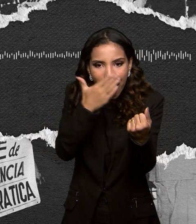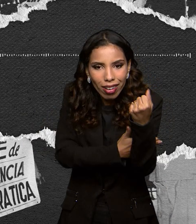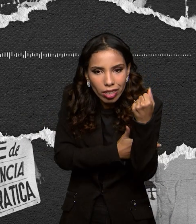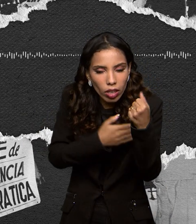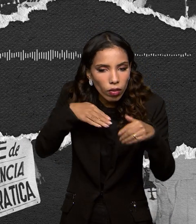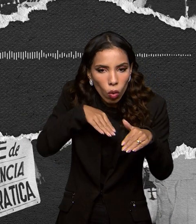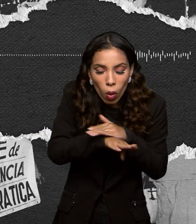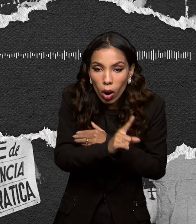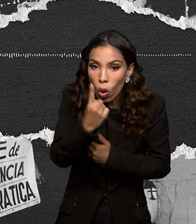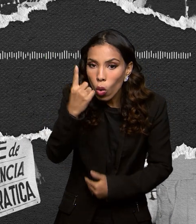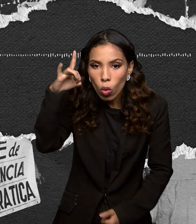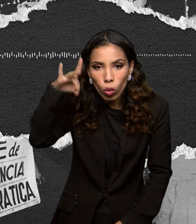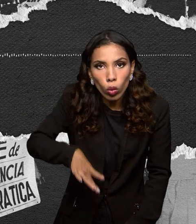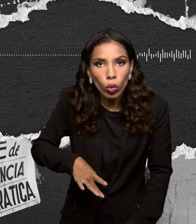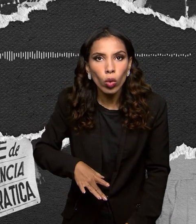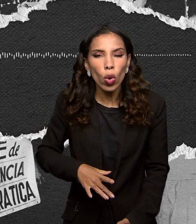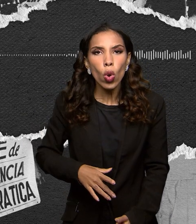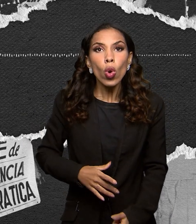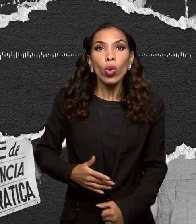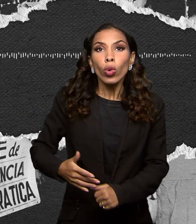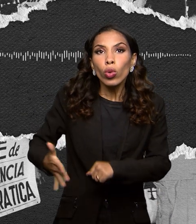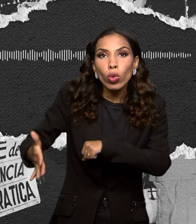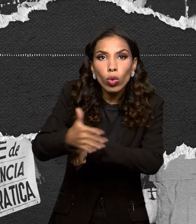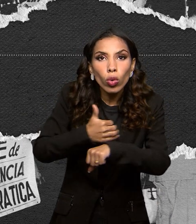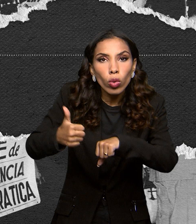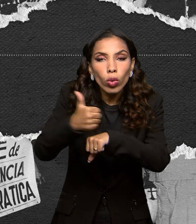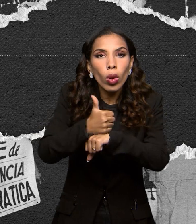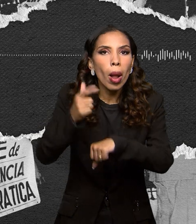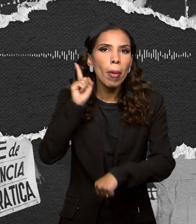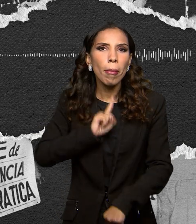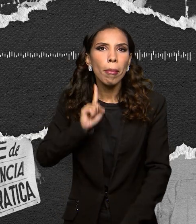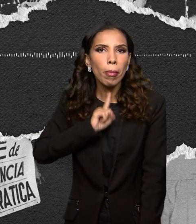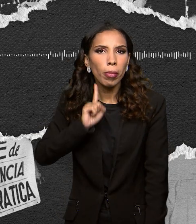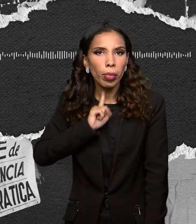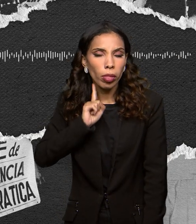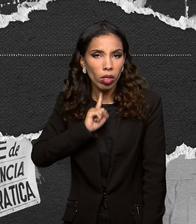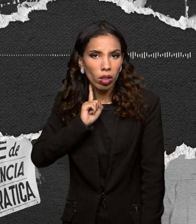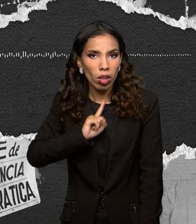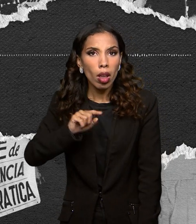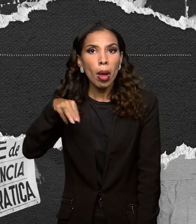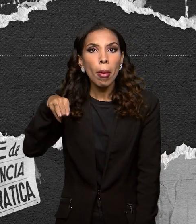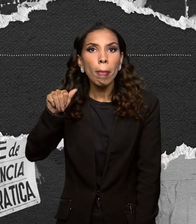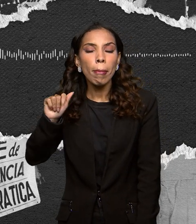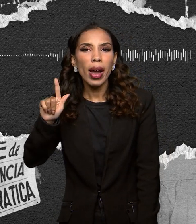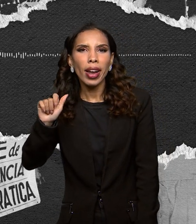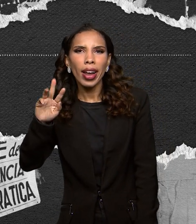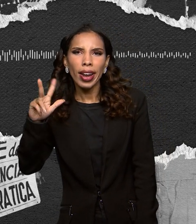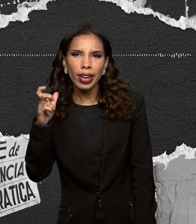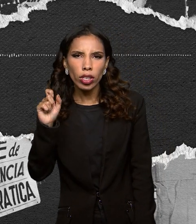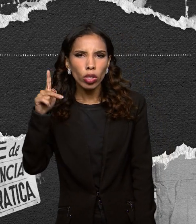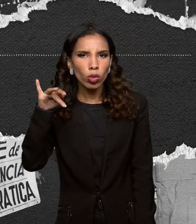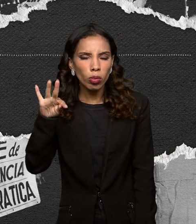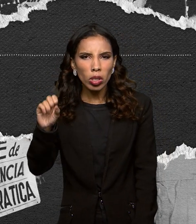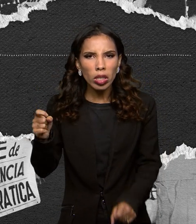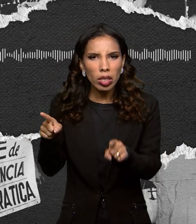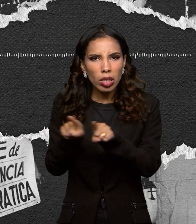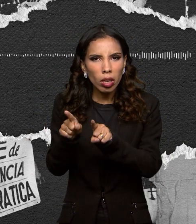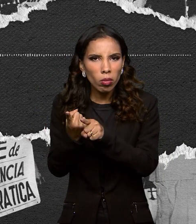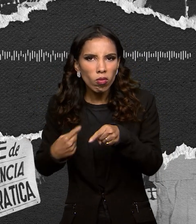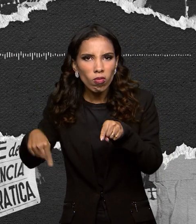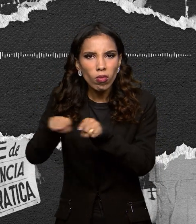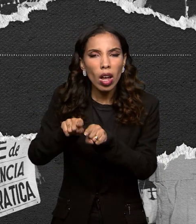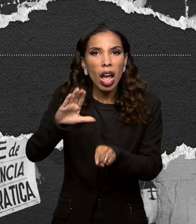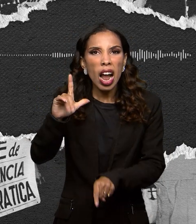se inicia com a sublevação armada no estado de Minas Gerais, sob o comando de Magalhães Pinto e seus cúmplices,